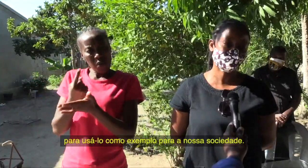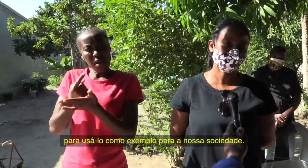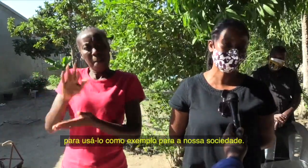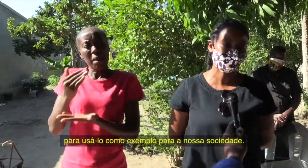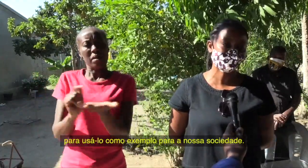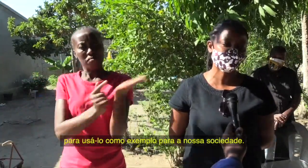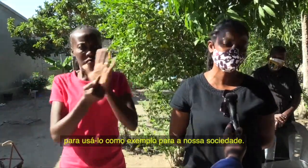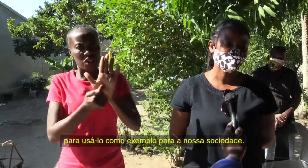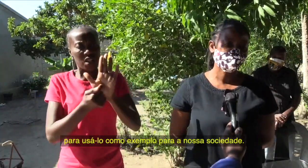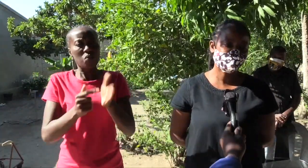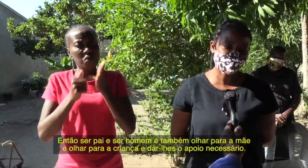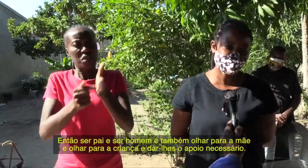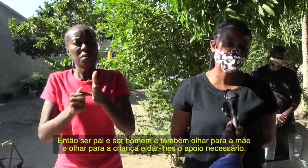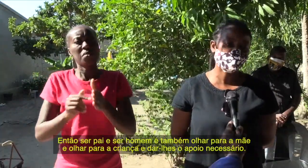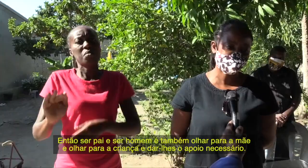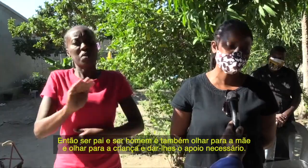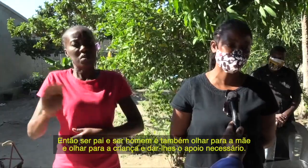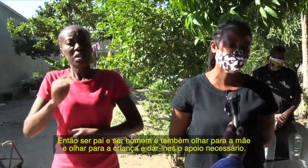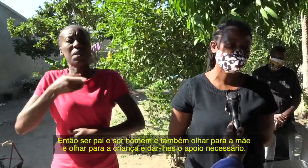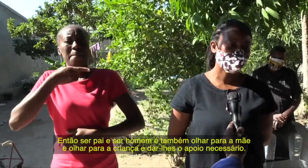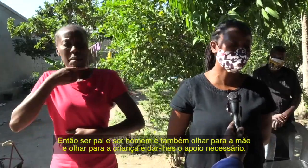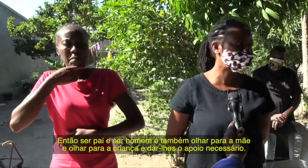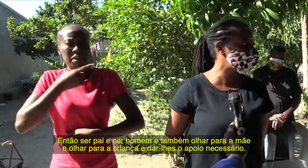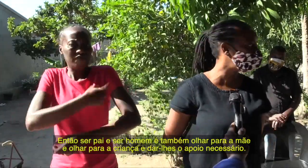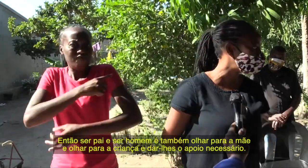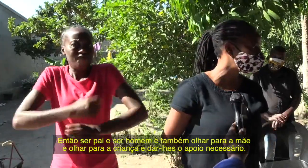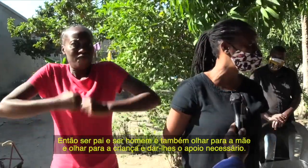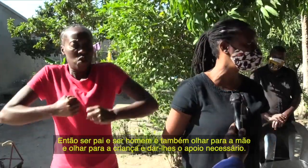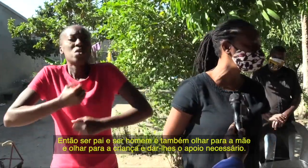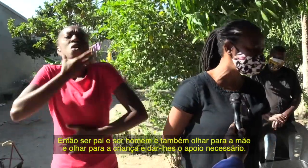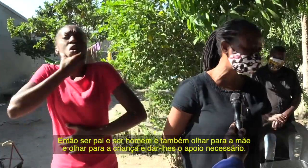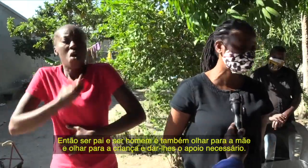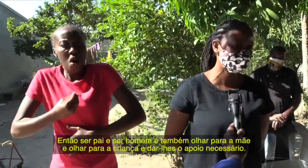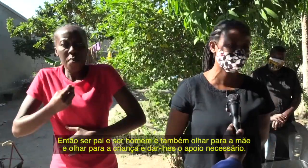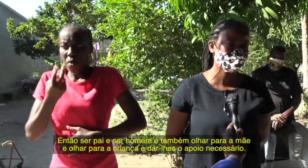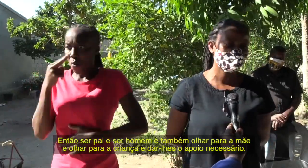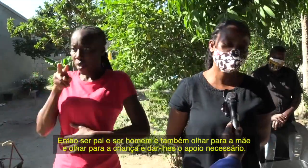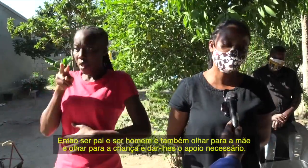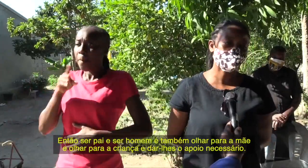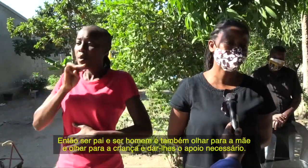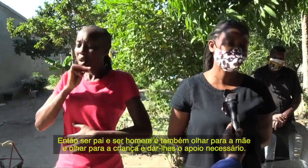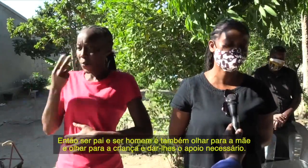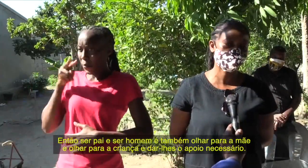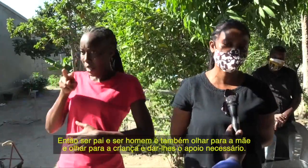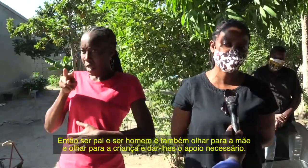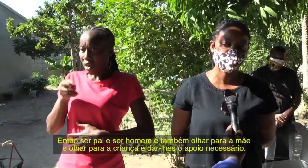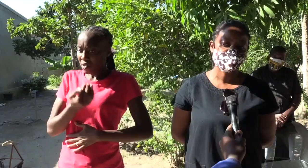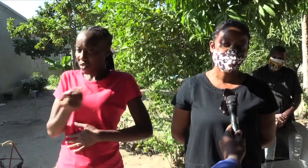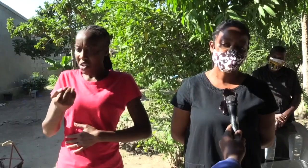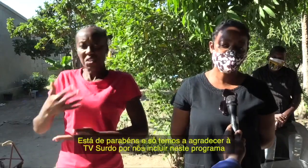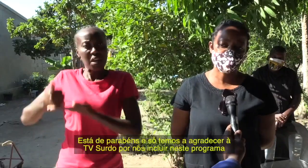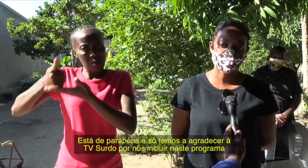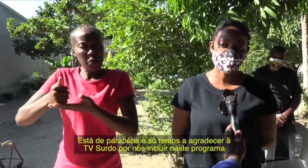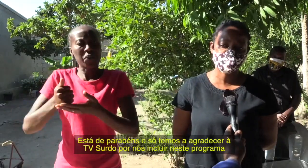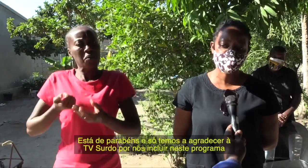exemplo para a nossa sociedade então ser pai ser homem é também olhar para a mãe é olhar para a criança e dar o apoio necessário então